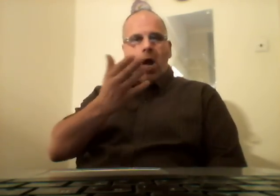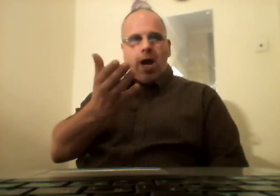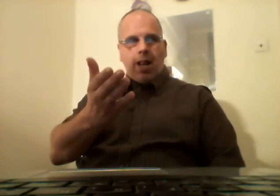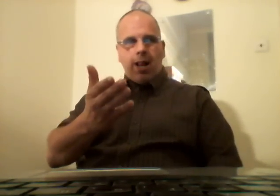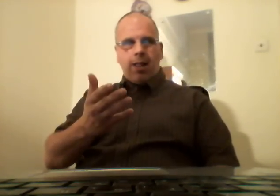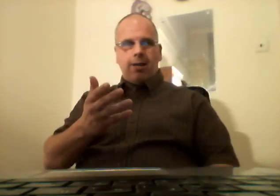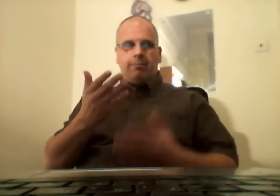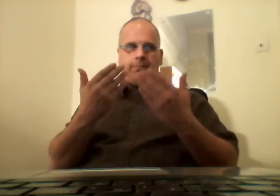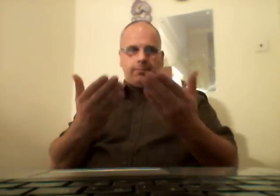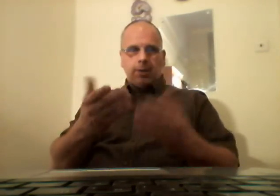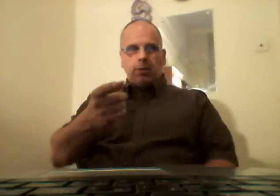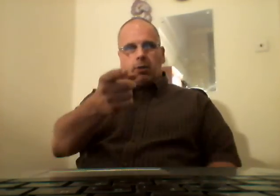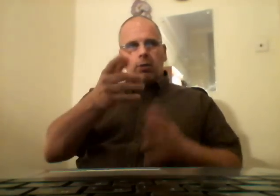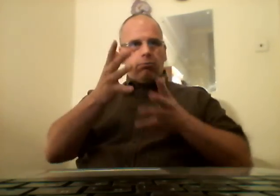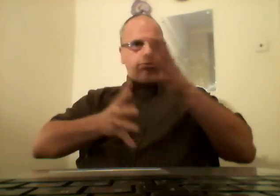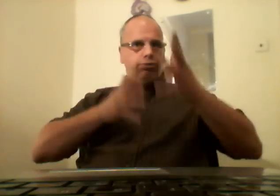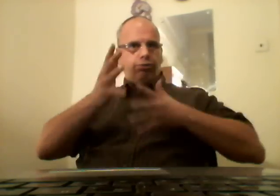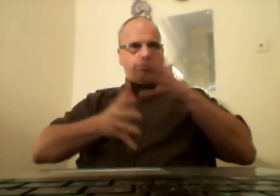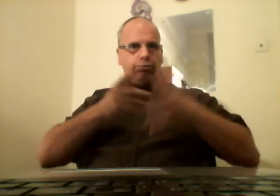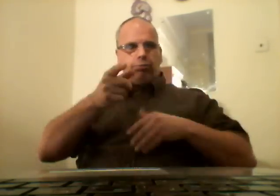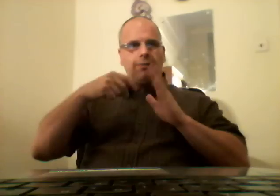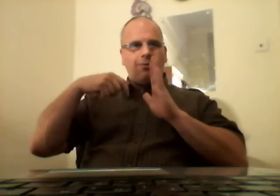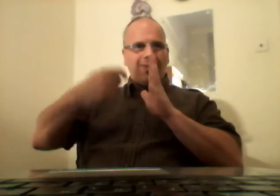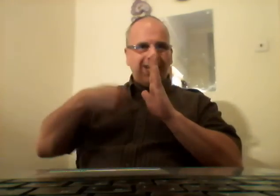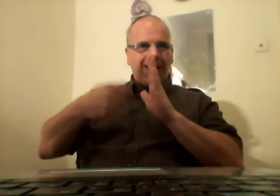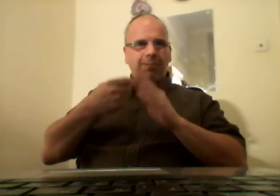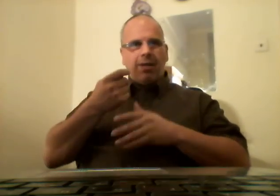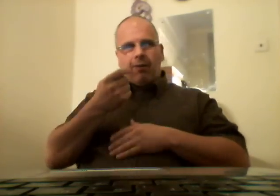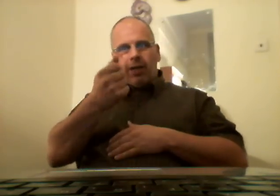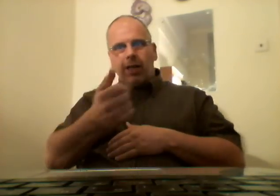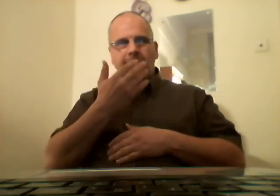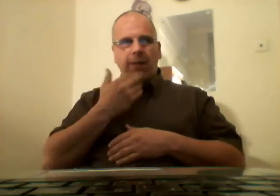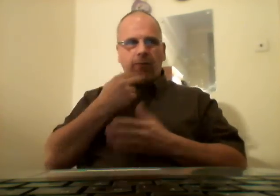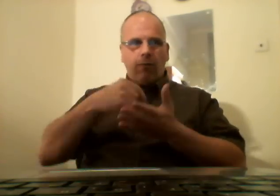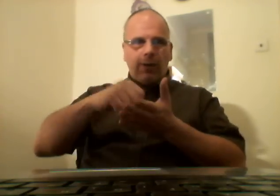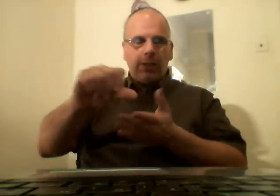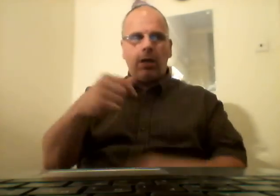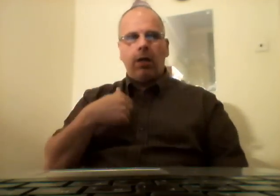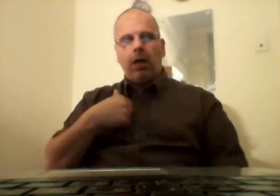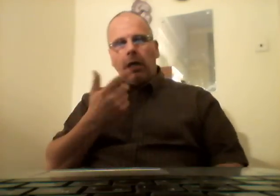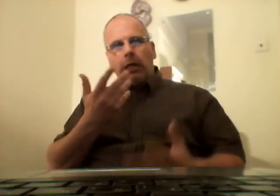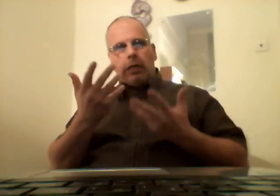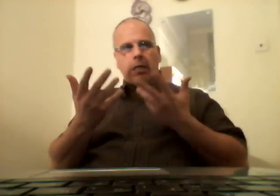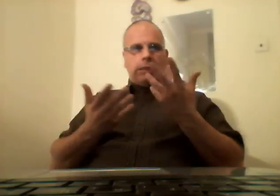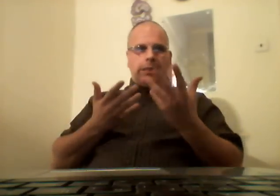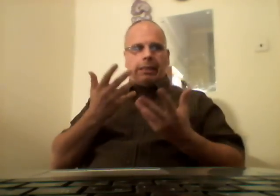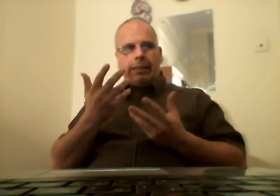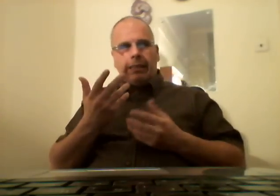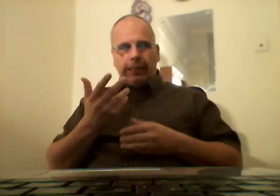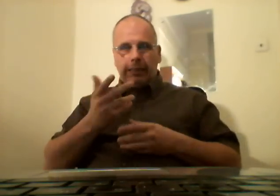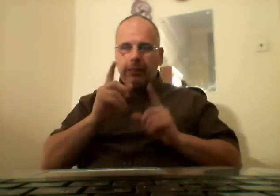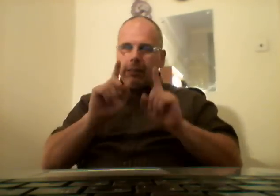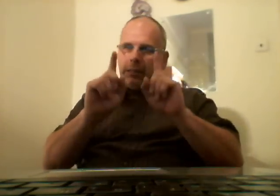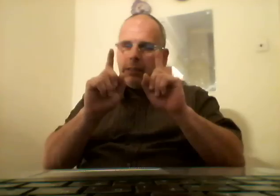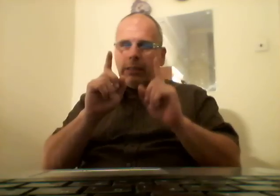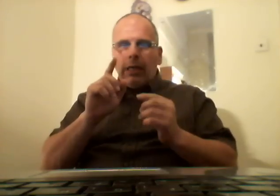Meg ezt nem hisz napolom a lapra. Lehetne valami ilyesmit módik benne. Most nem azt mondjuk el, hogy